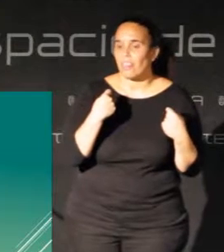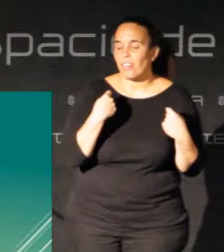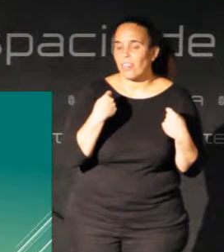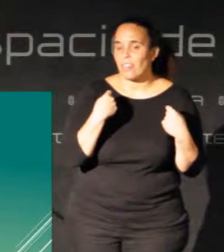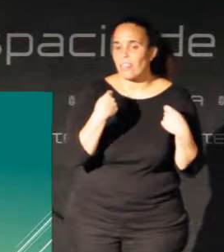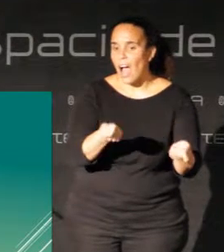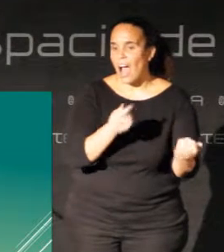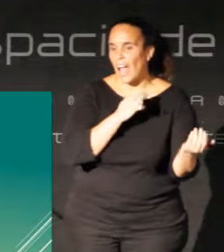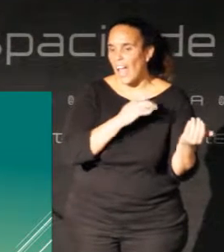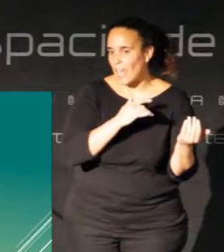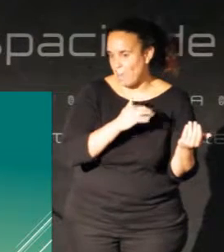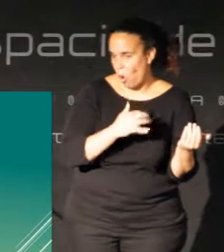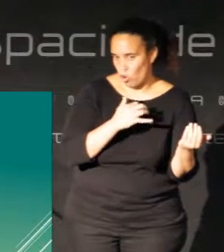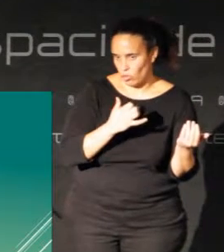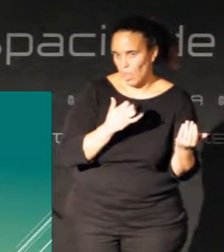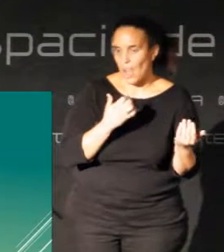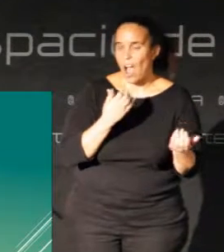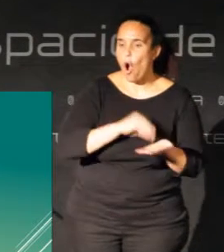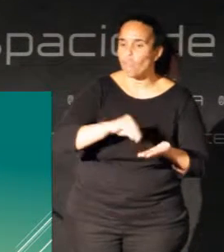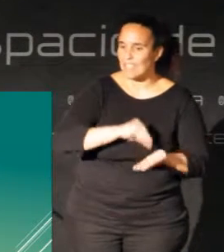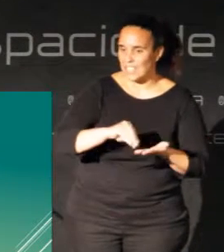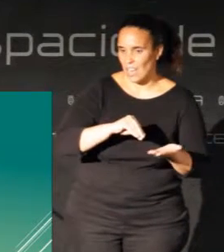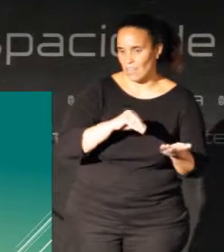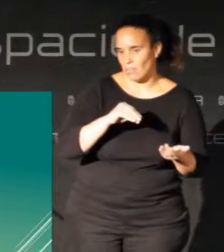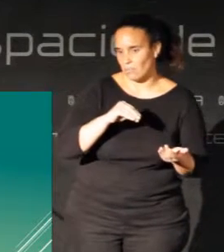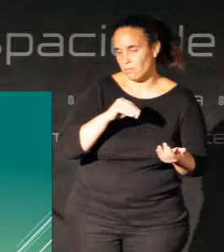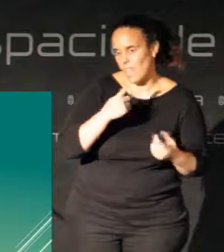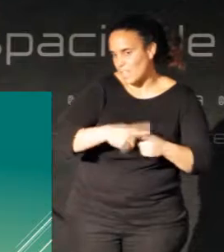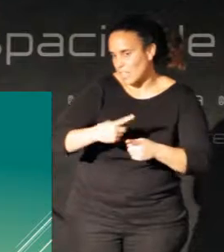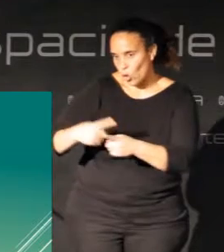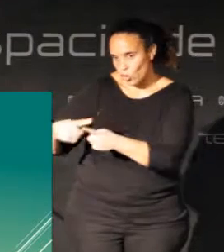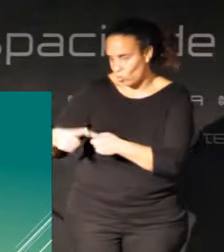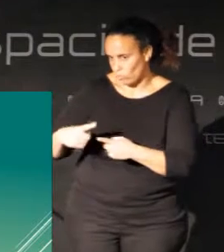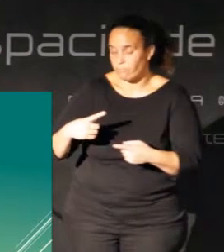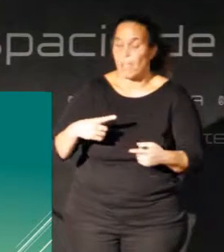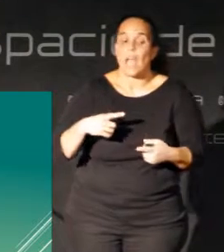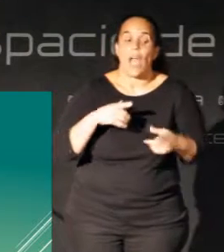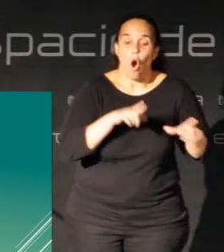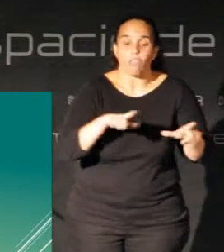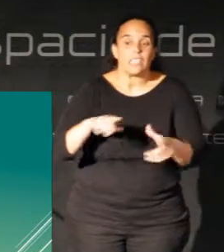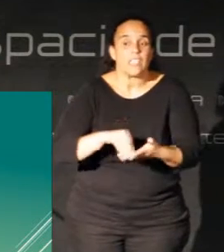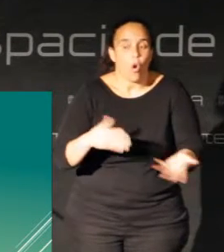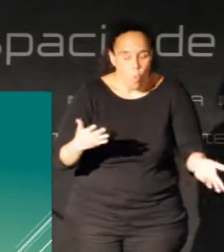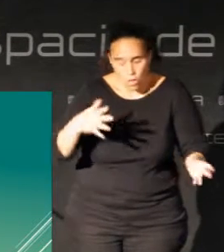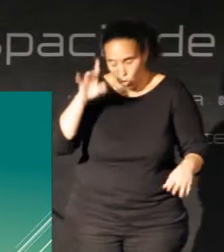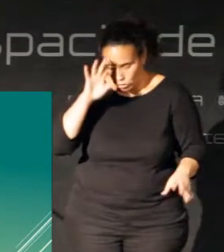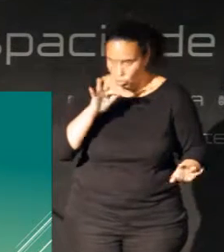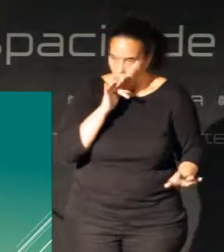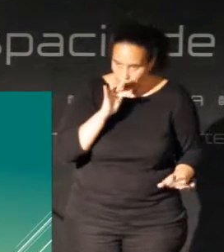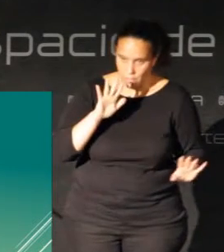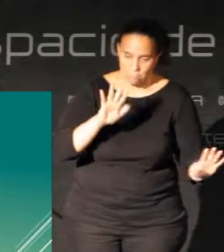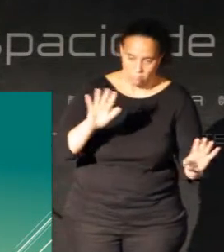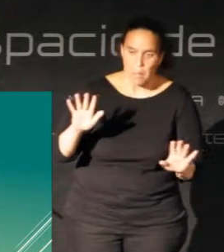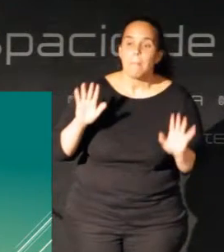las oficinas municipales, todavía está por determinar en cuáles, de tal manera que aquellas personas que no